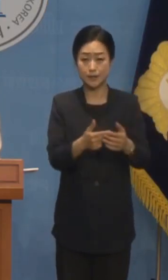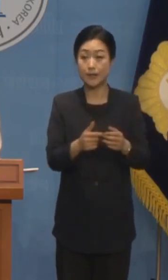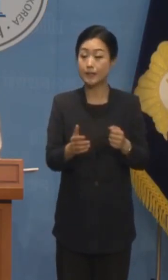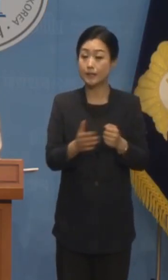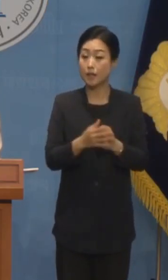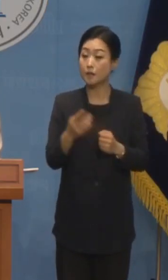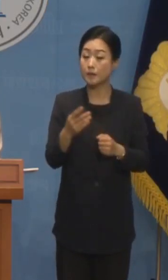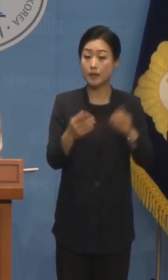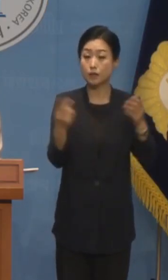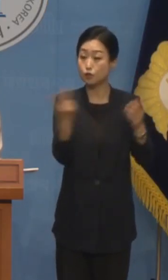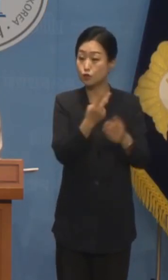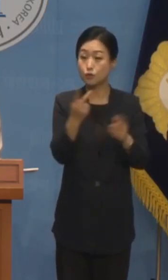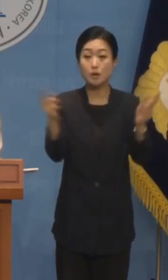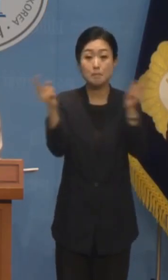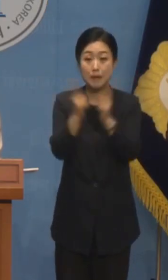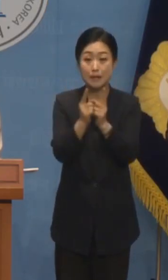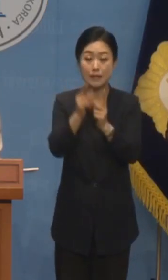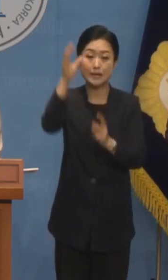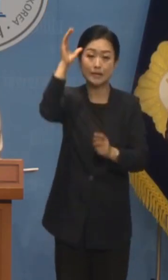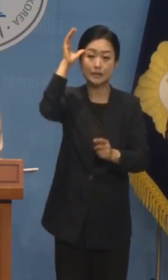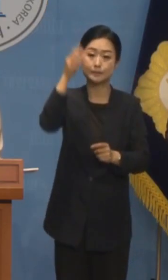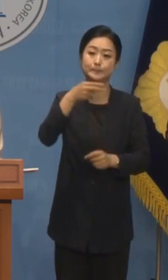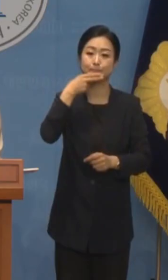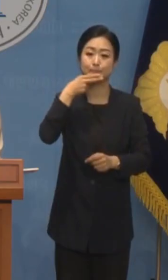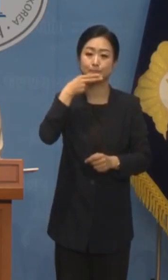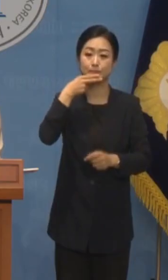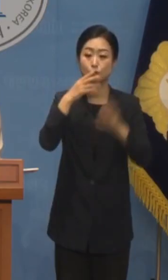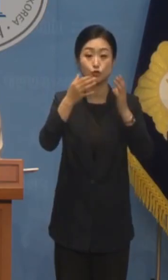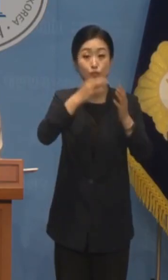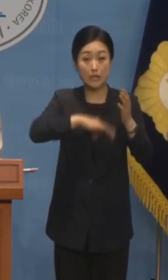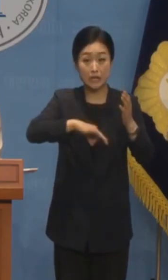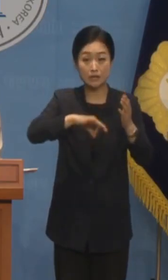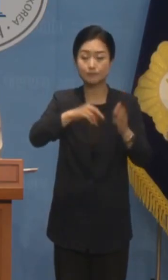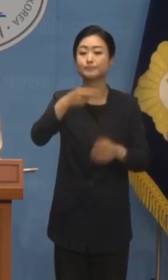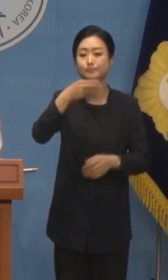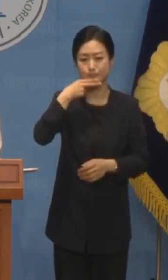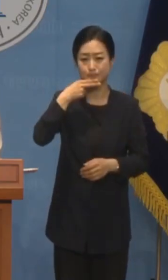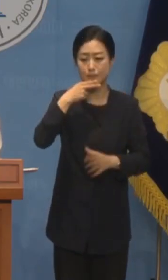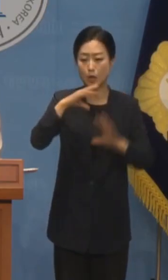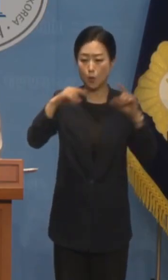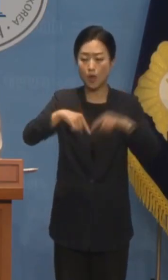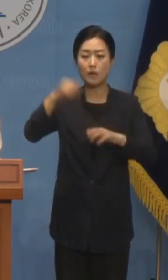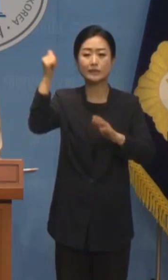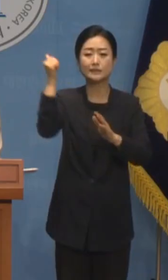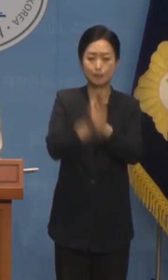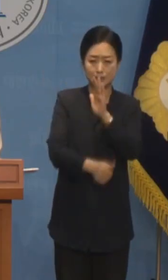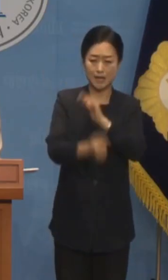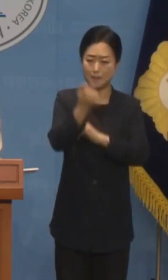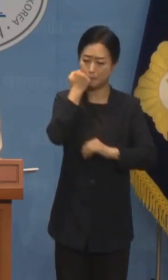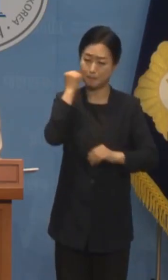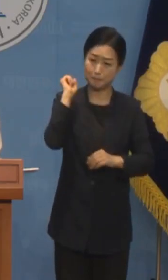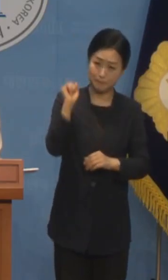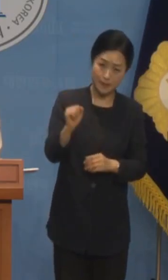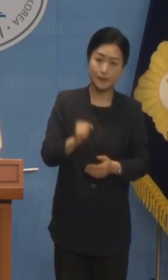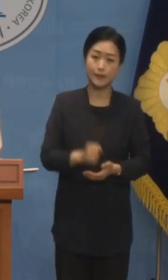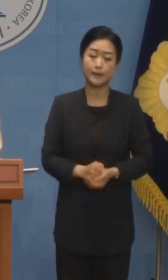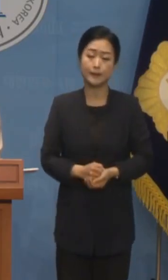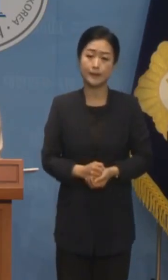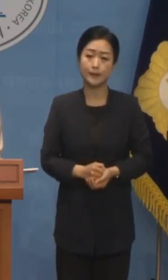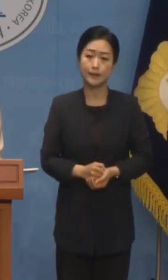한일 정상회담 조금도 기대되지 않습니다. 국익을 챙기기는커녕 외교 참사가 일어날 것이 불을 보듯